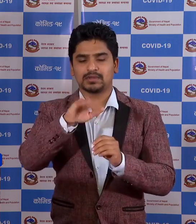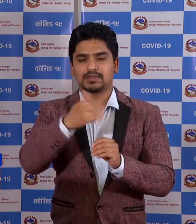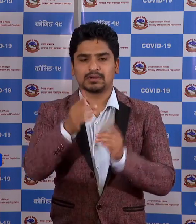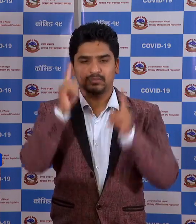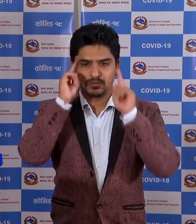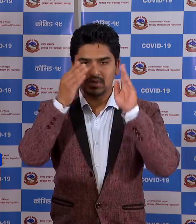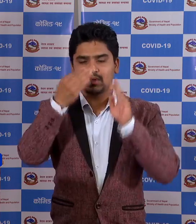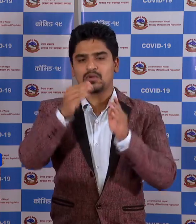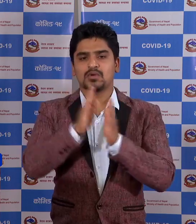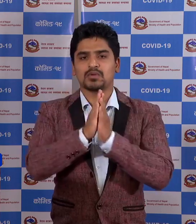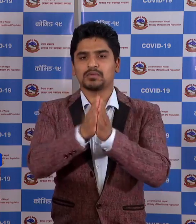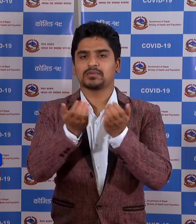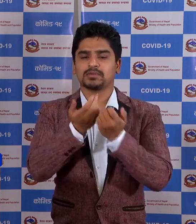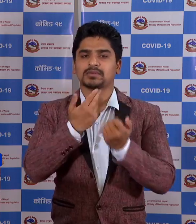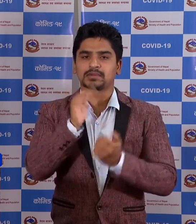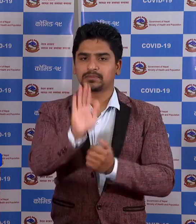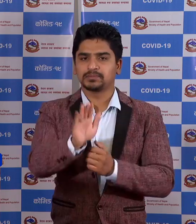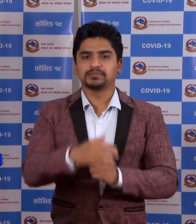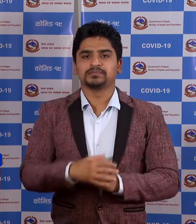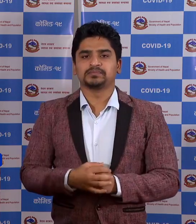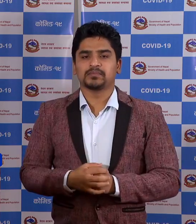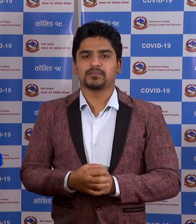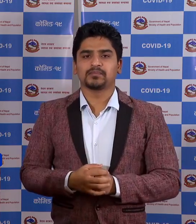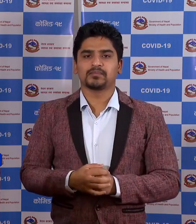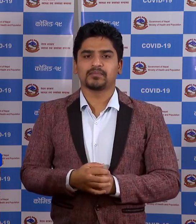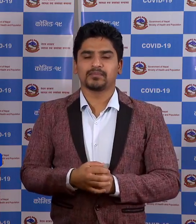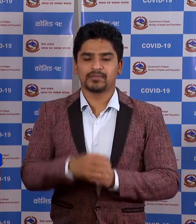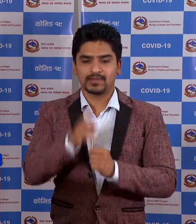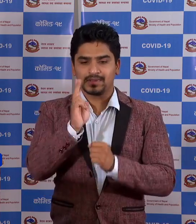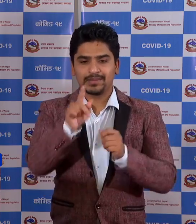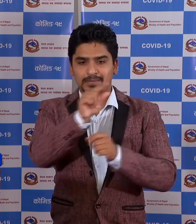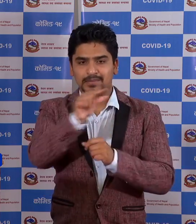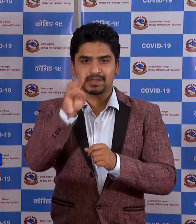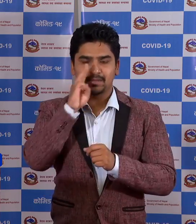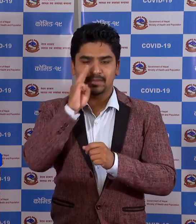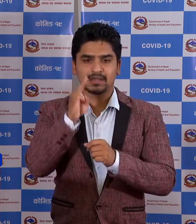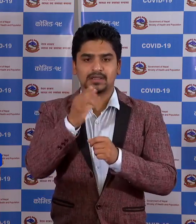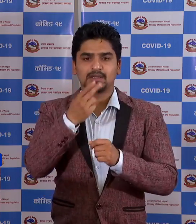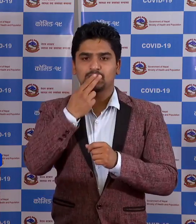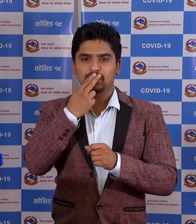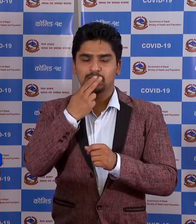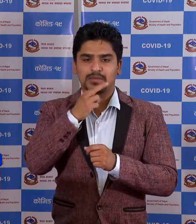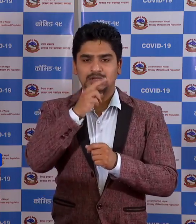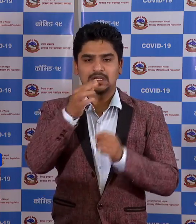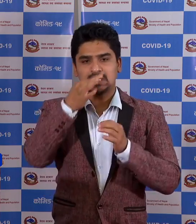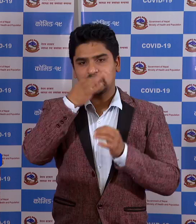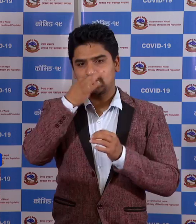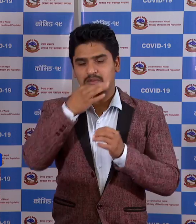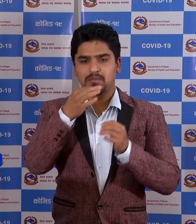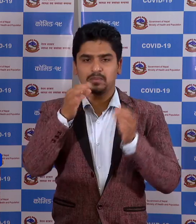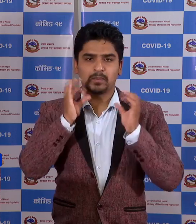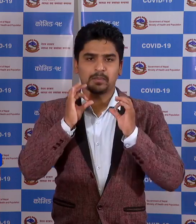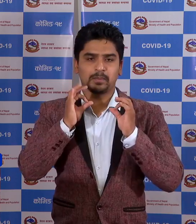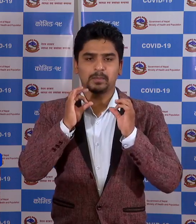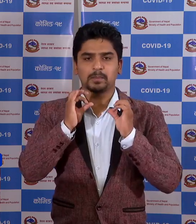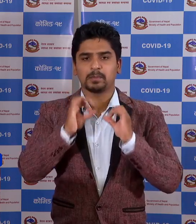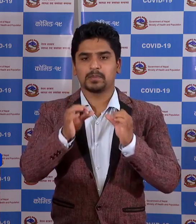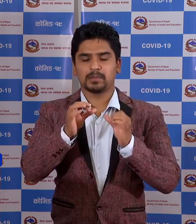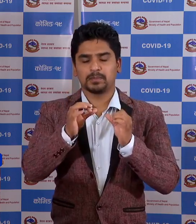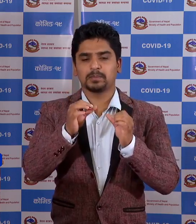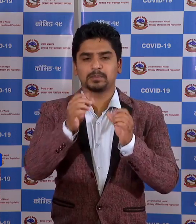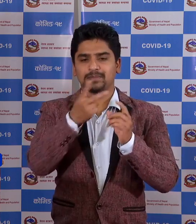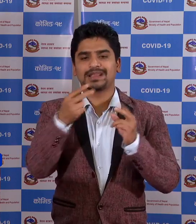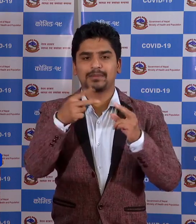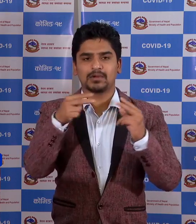सबैजना सचेत रहनुहुन हामी अनुरोध गर्दछौँ। यसै सन्दर्भमा धुम्रपान तथा सुर्तीजन्य प्रयोग